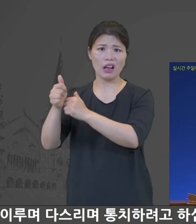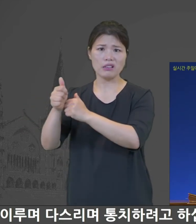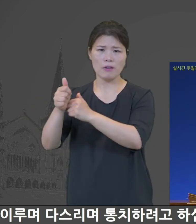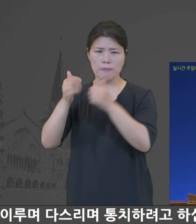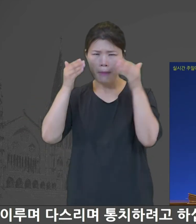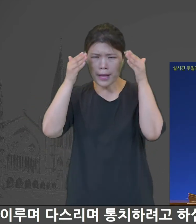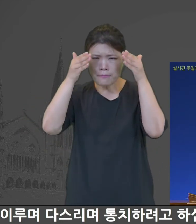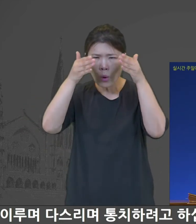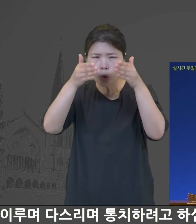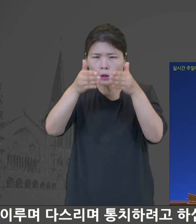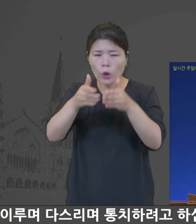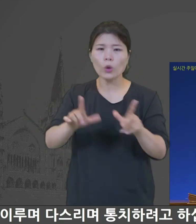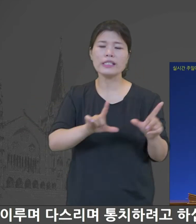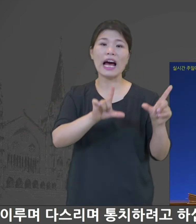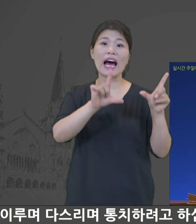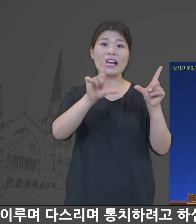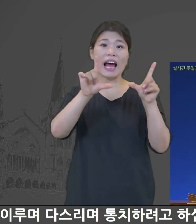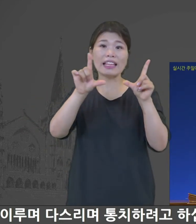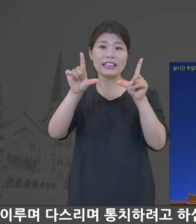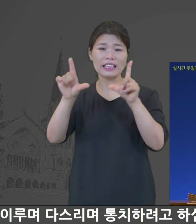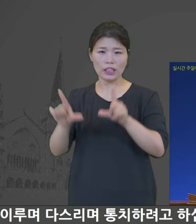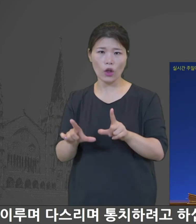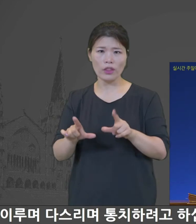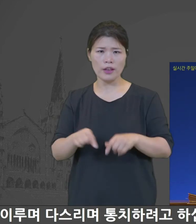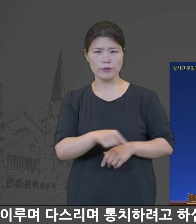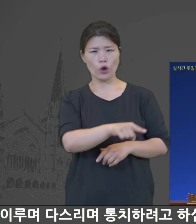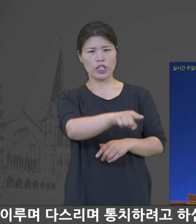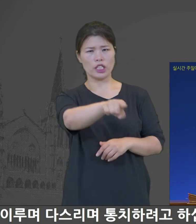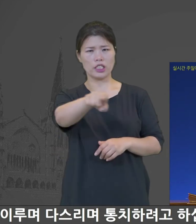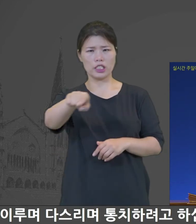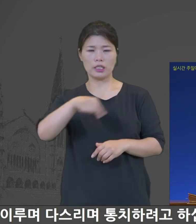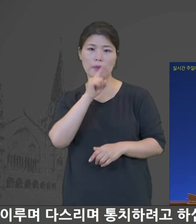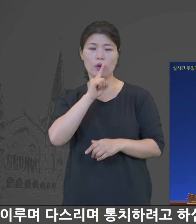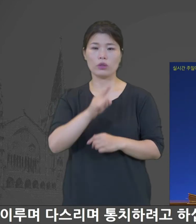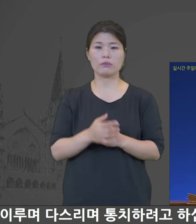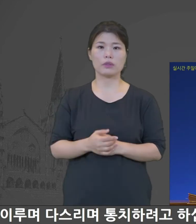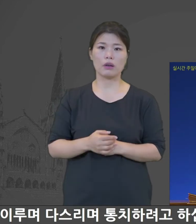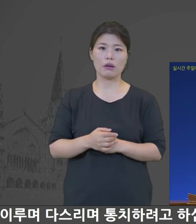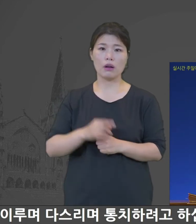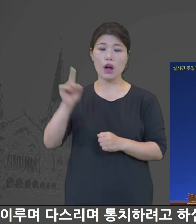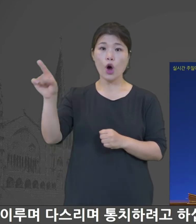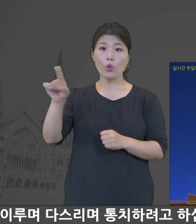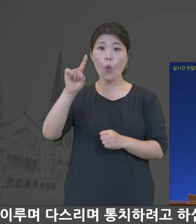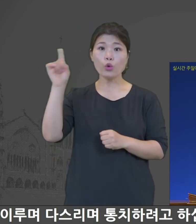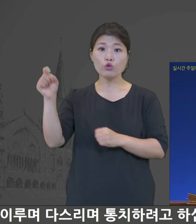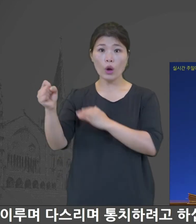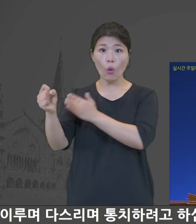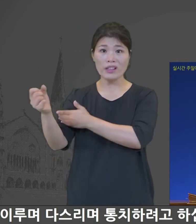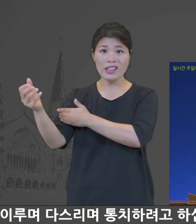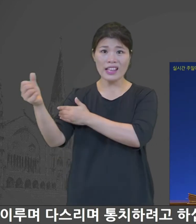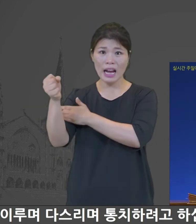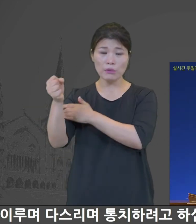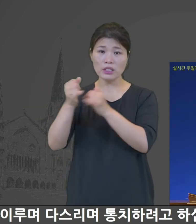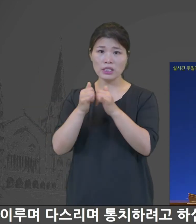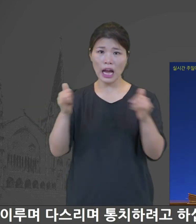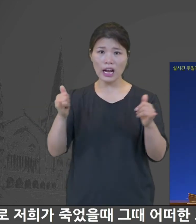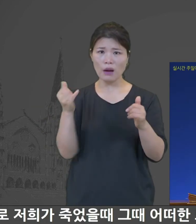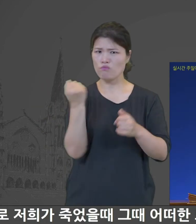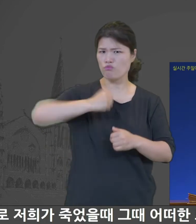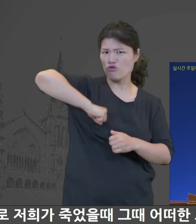맹목적으로 살았던 너희들, 이렇게 선포하는 겁니다. 공중의 권세 잡은 자가 불순종의 영이